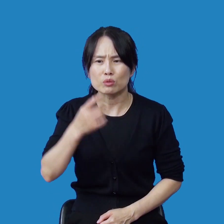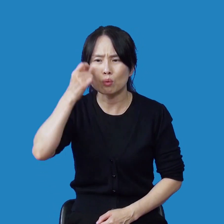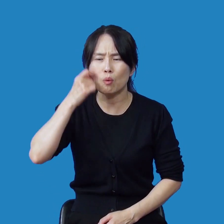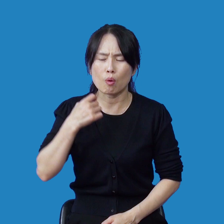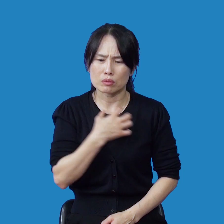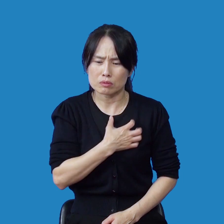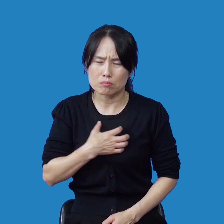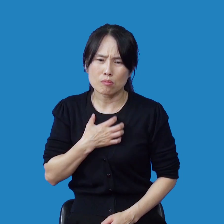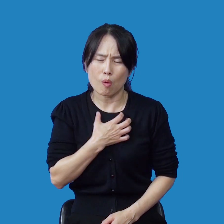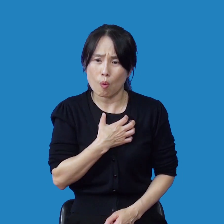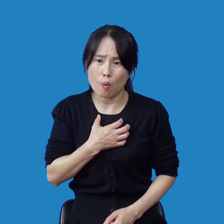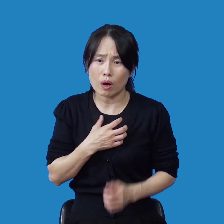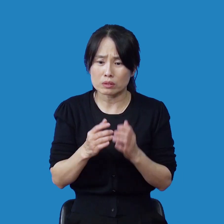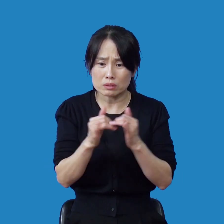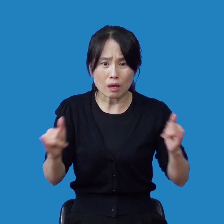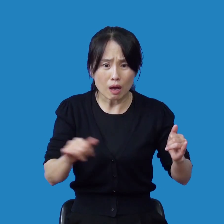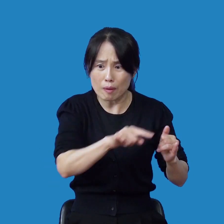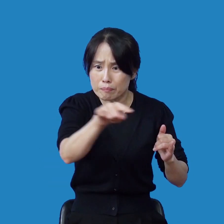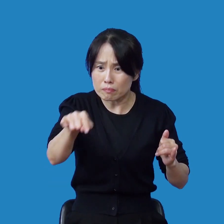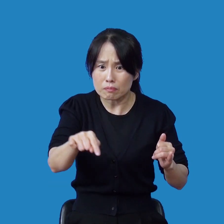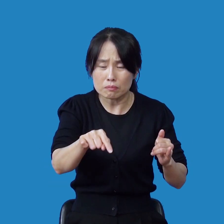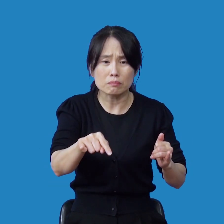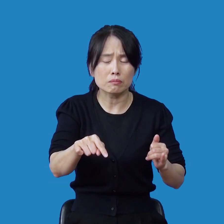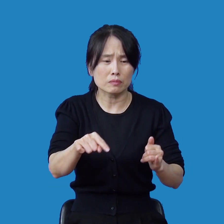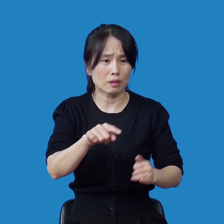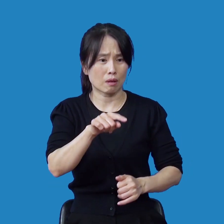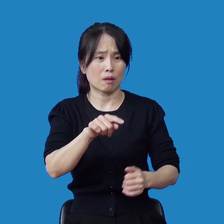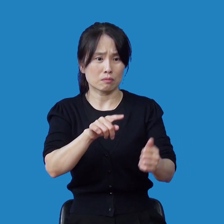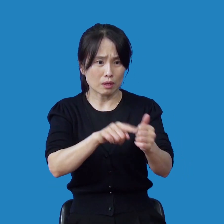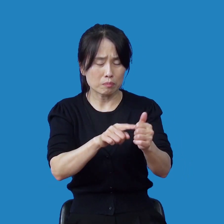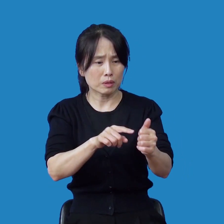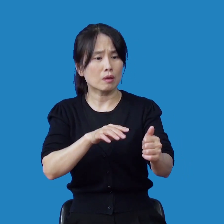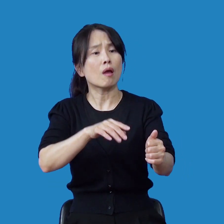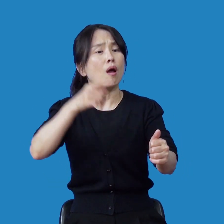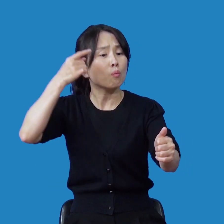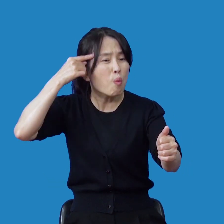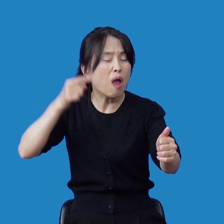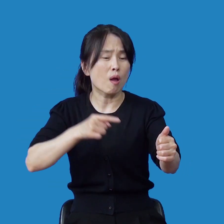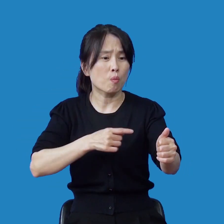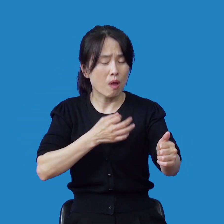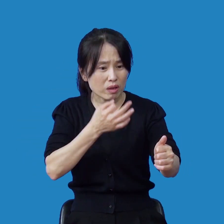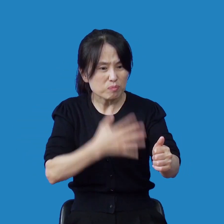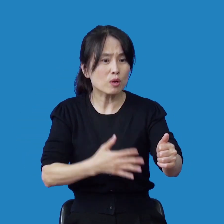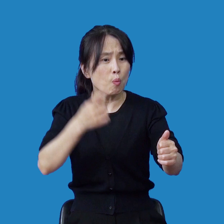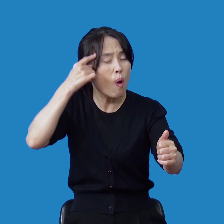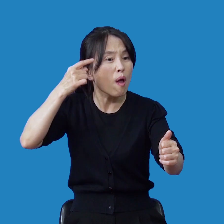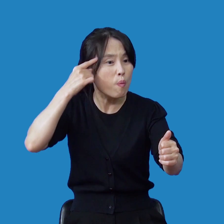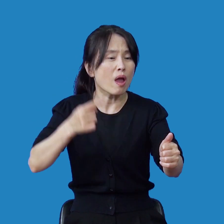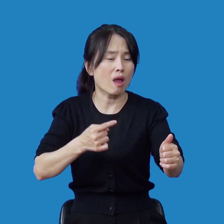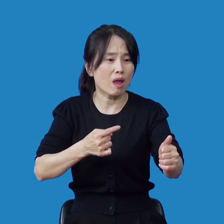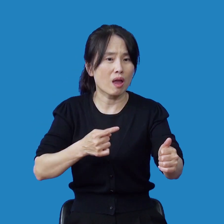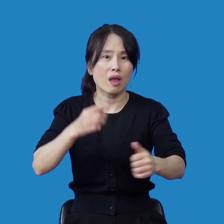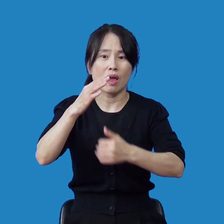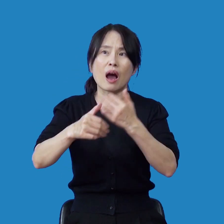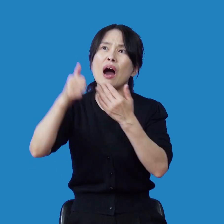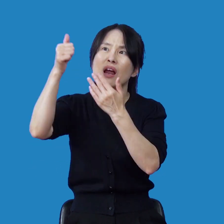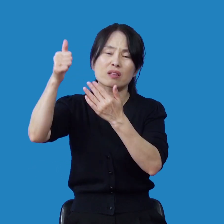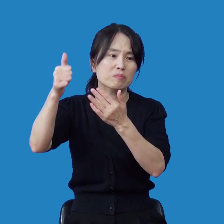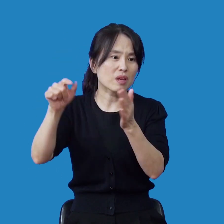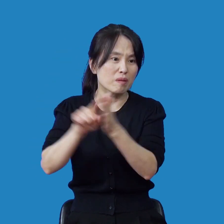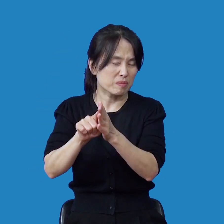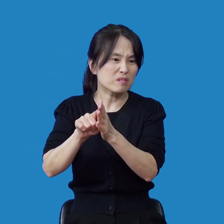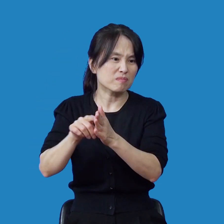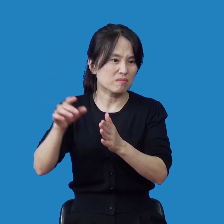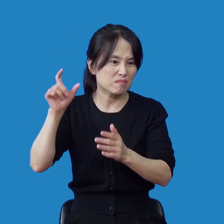그냥 괴로워하고 하는 것이 그 사람인데 당신 왜 그래? 해버리는 것은 그런 그 사람을 무시하고